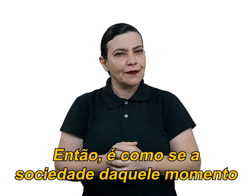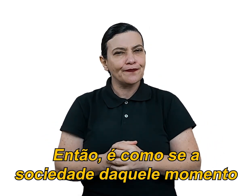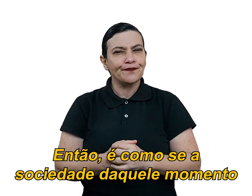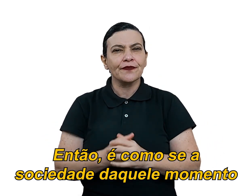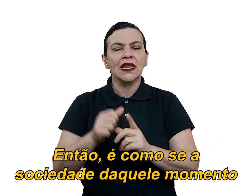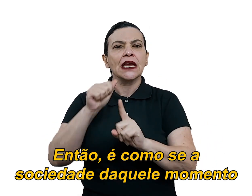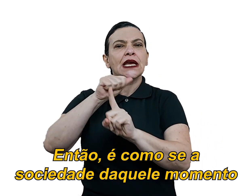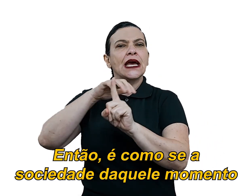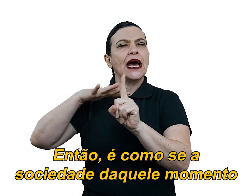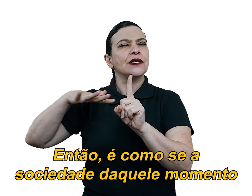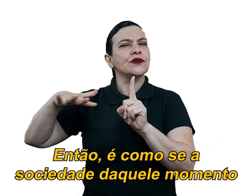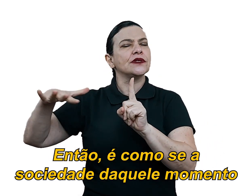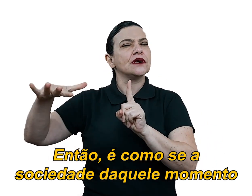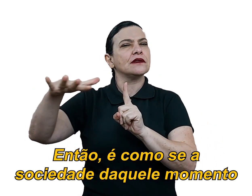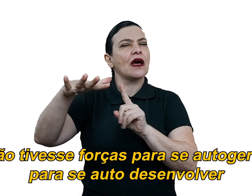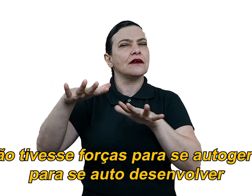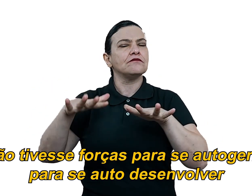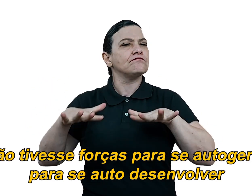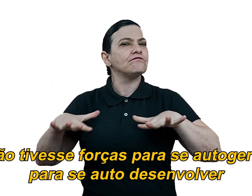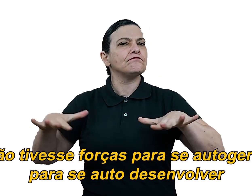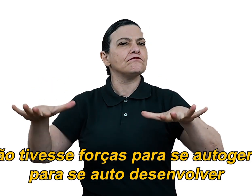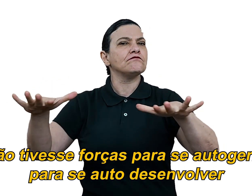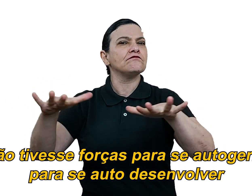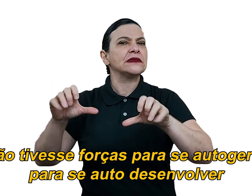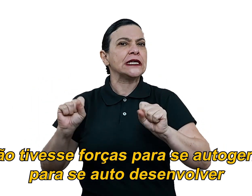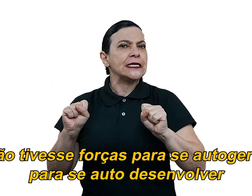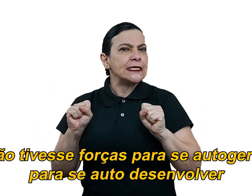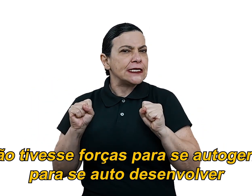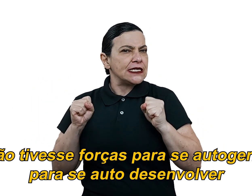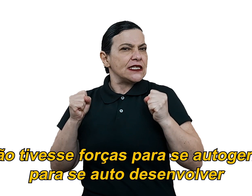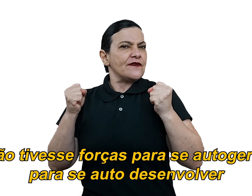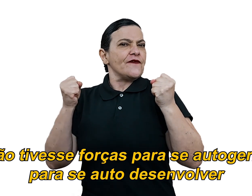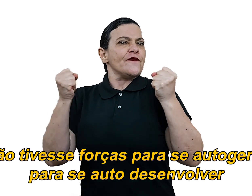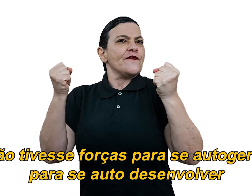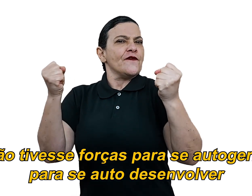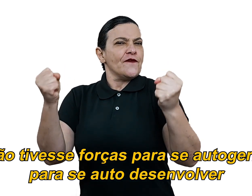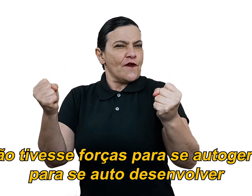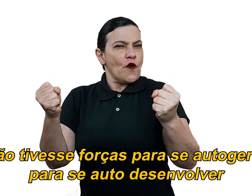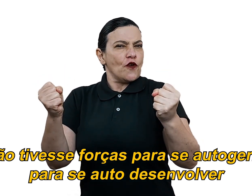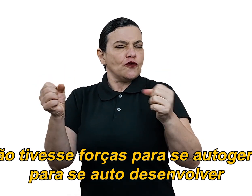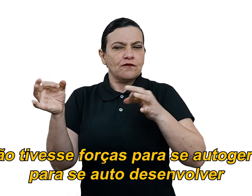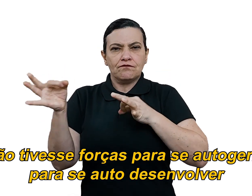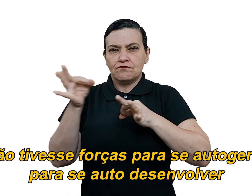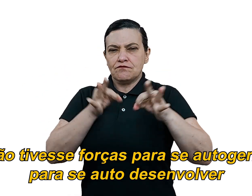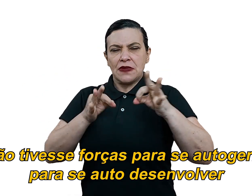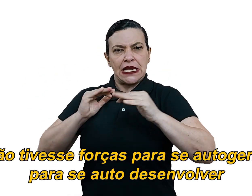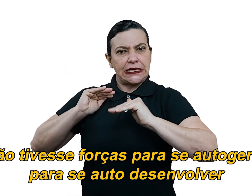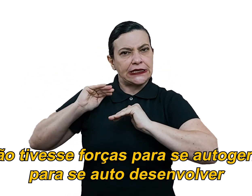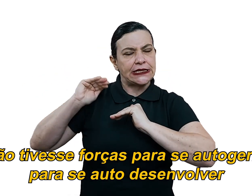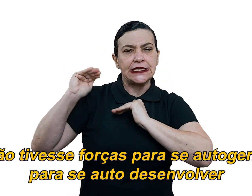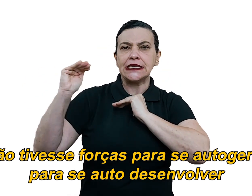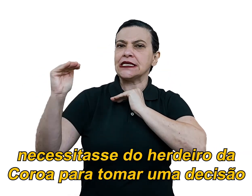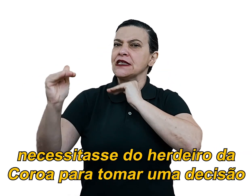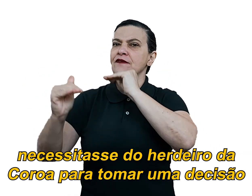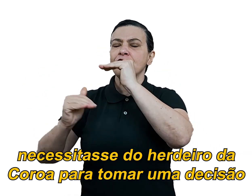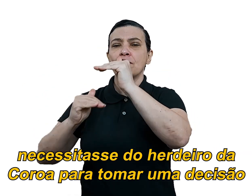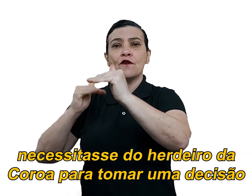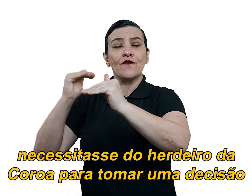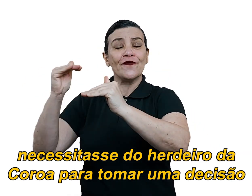como se a sociedade daquele momento não tivesse forças para se autogerir, para se